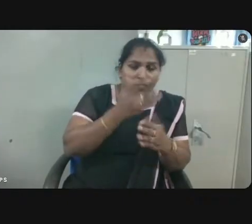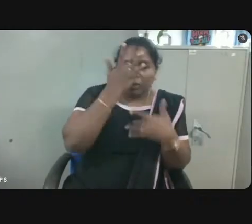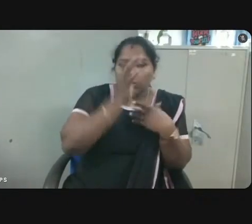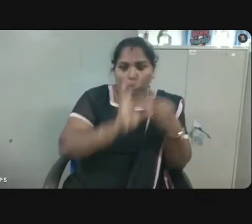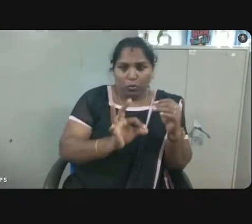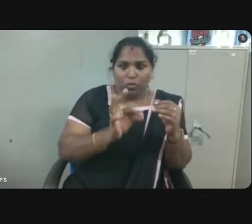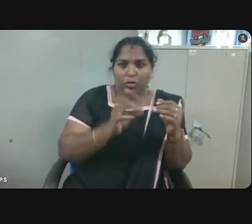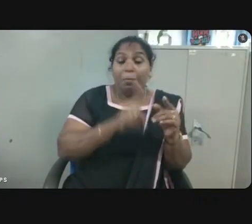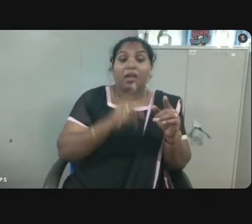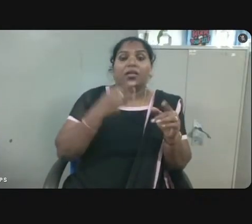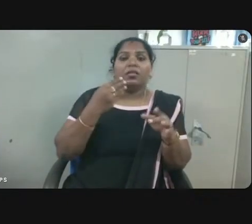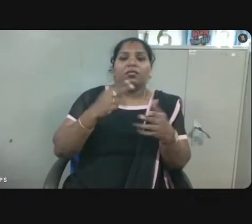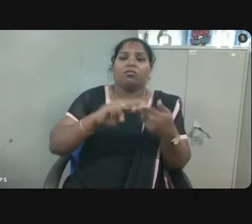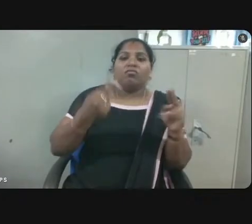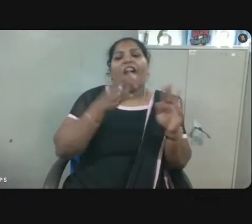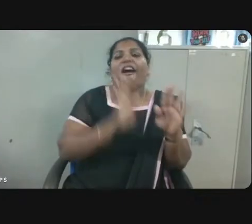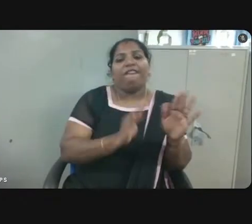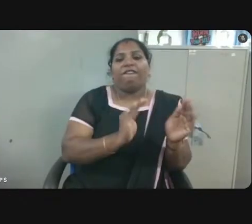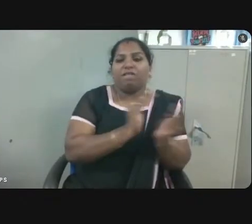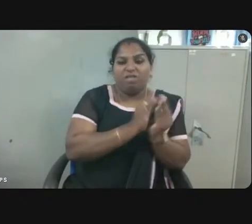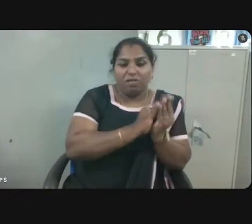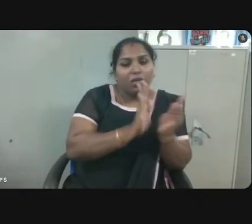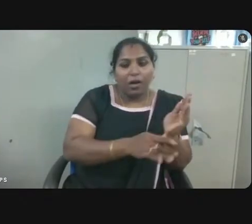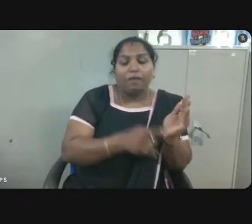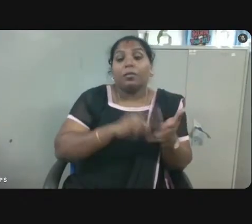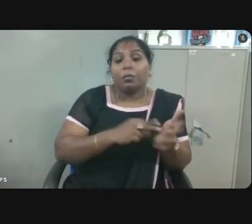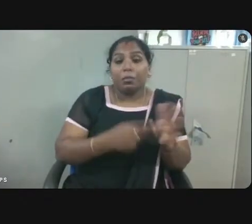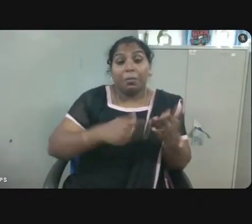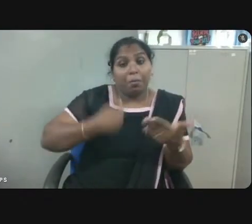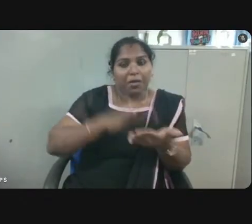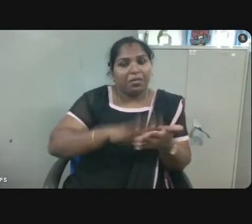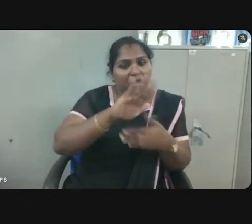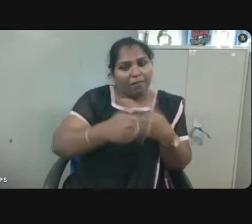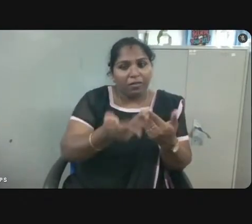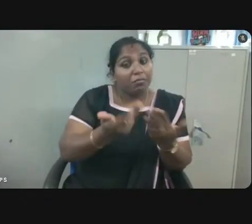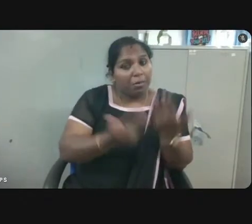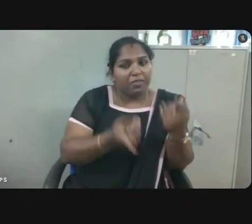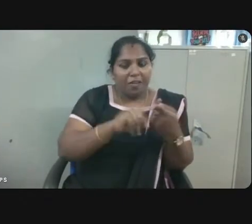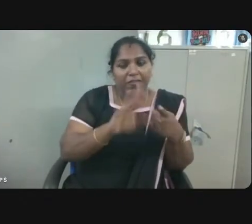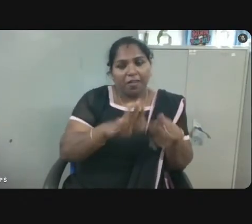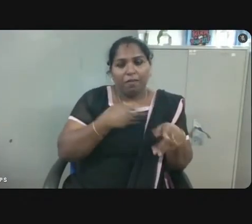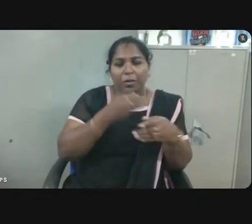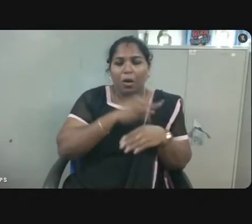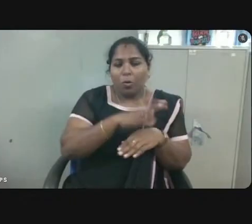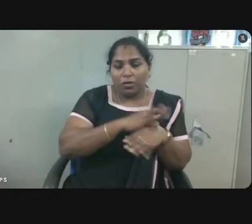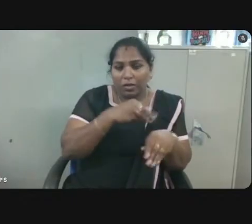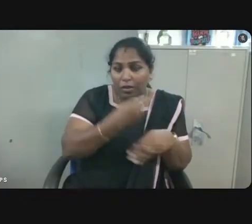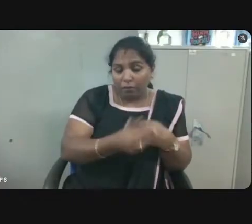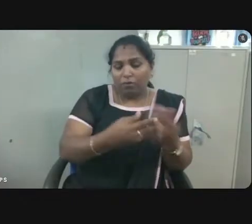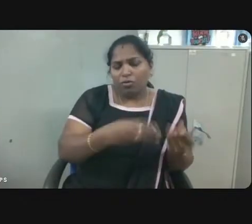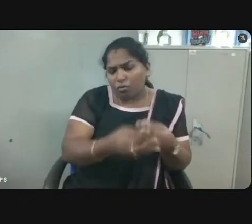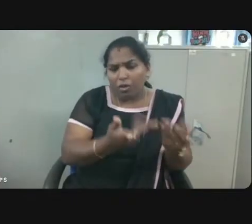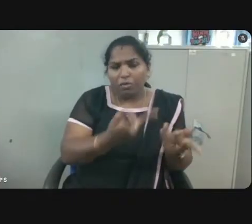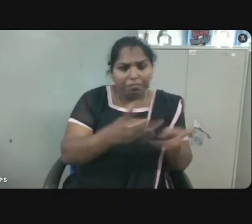വരിക. പിന്നെ നമുക്ക് ഈ അസുഖം കൊണ്ട് വേറെ ഇതെല്ലാം നമ്മൾ ഓരോ അസുഖത്തിന്റെ ലക്ഷണങ്ങളാണ്